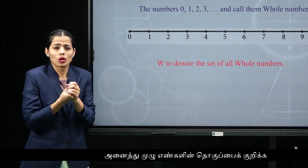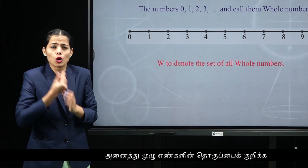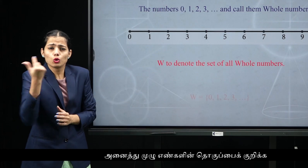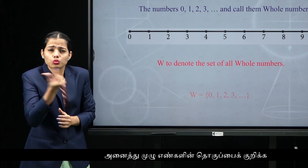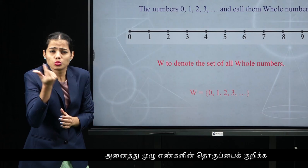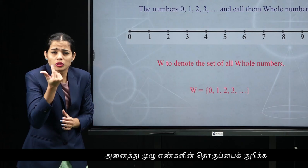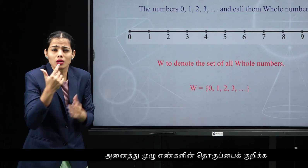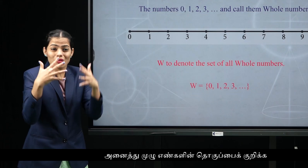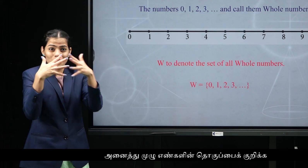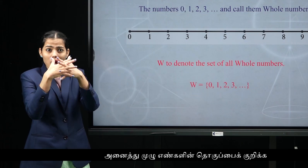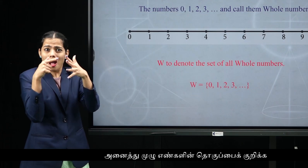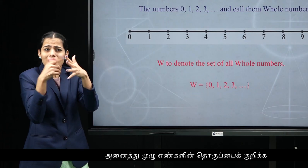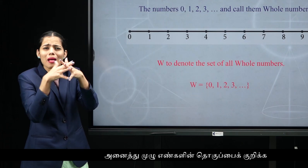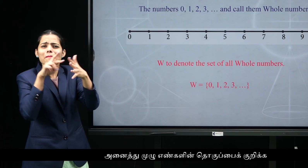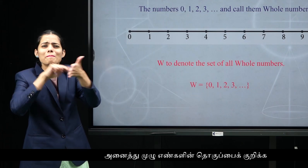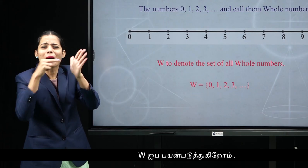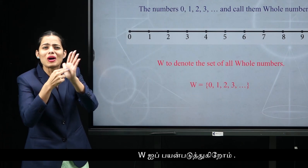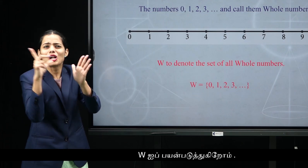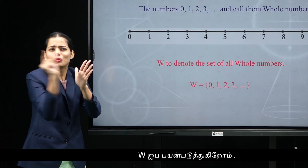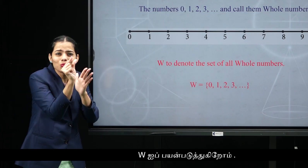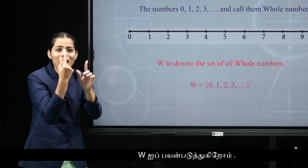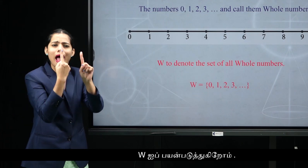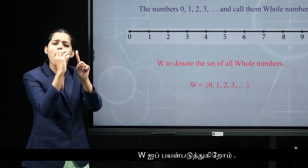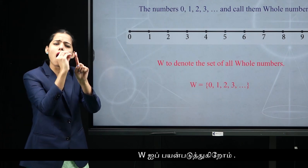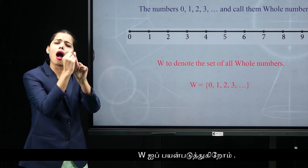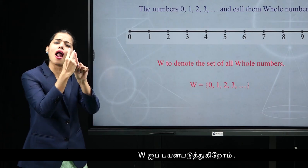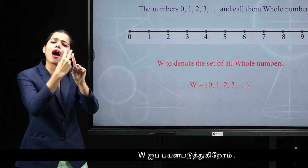அனைத்து முழு எண்களின் தொகுப்பை குறிக்க W ஐ பயன்படுத்துகிறோம்.